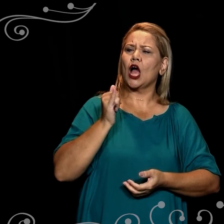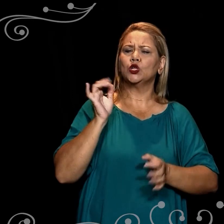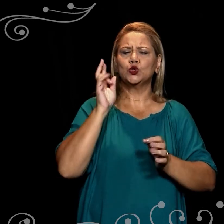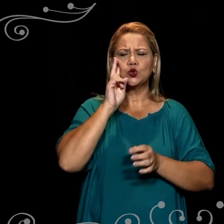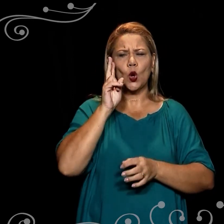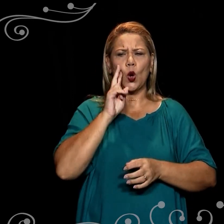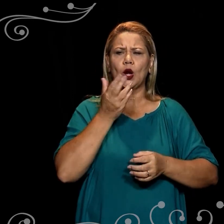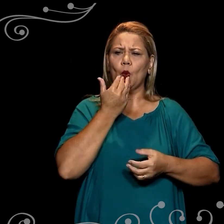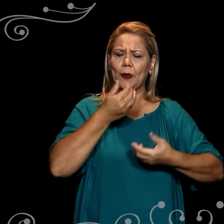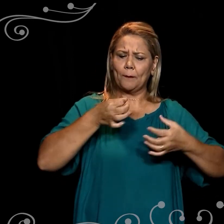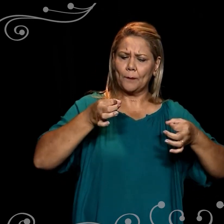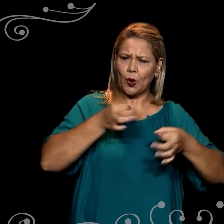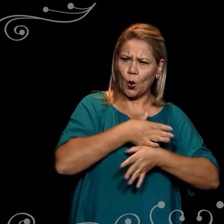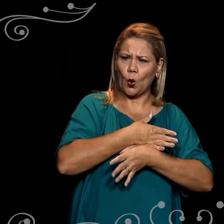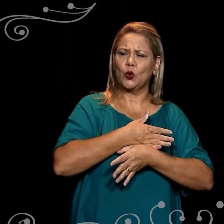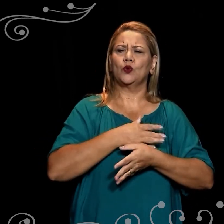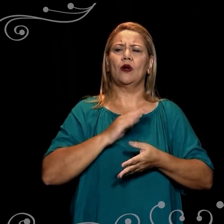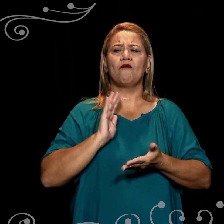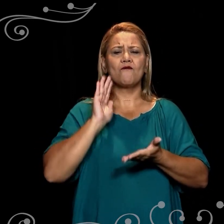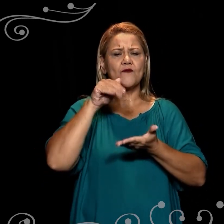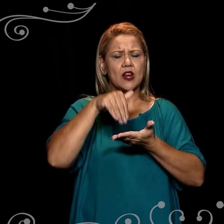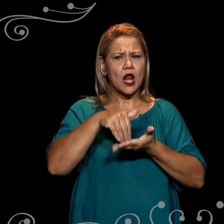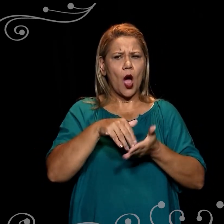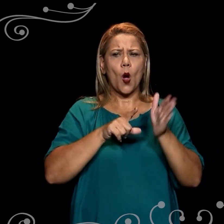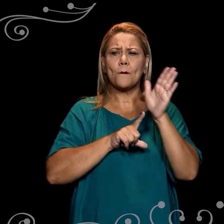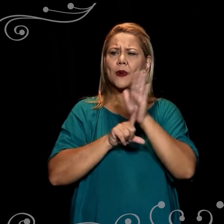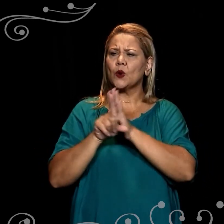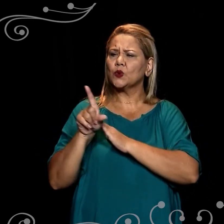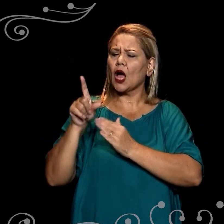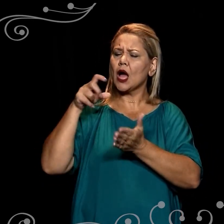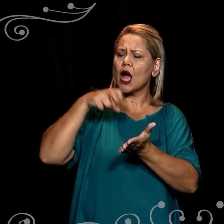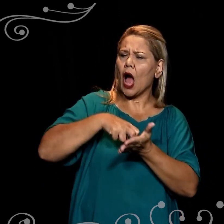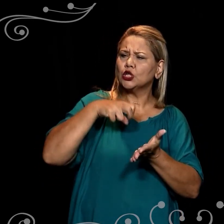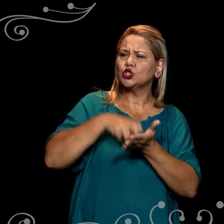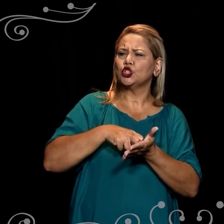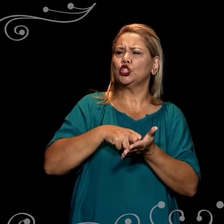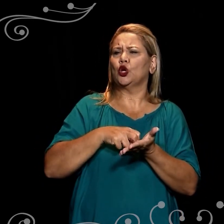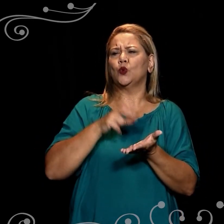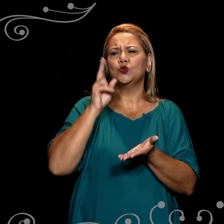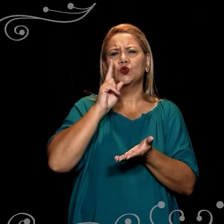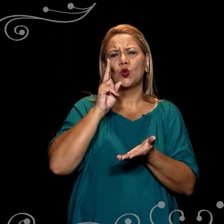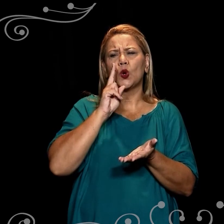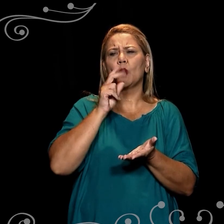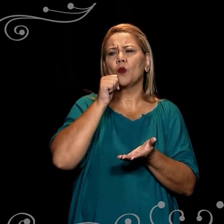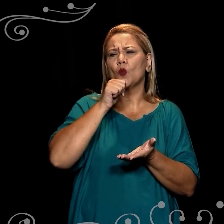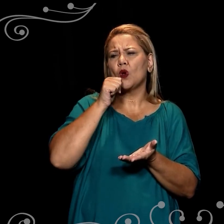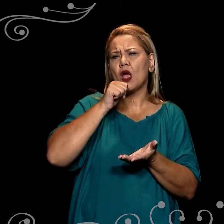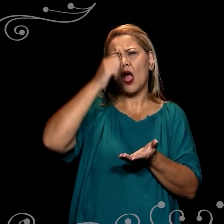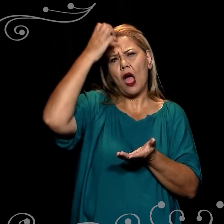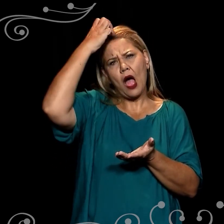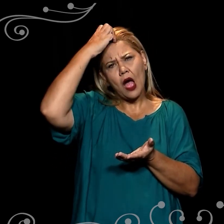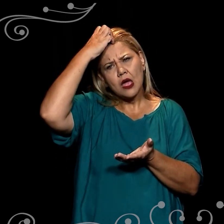que estavam à mesa sobre o castigo que deveria receber a dama de companhia traidora.